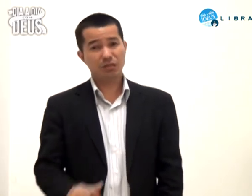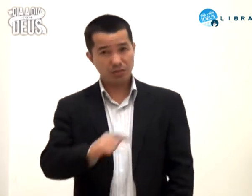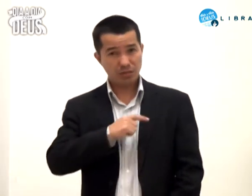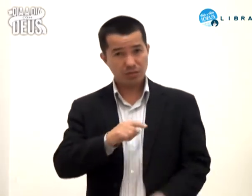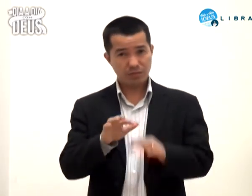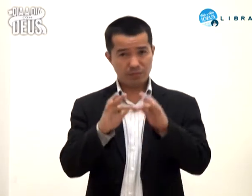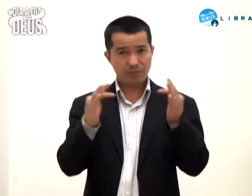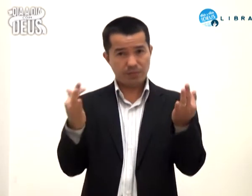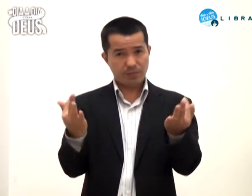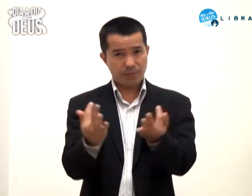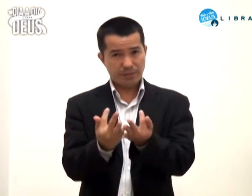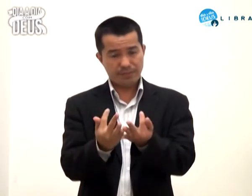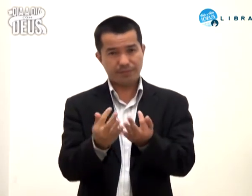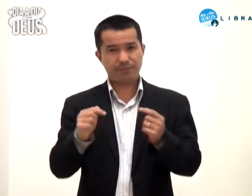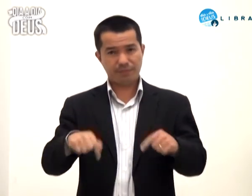Agradecer a Deus.